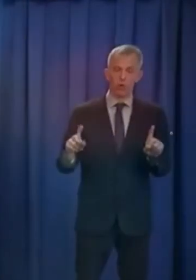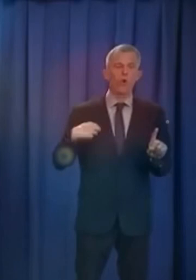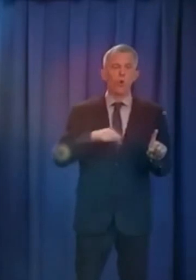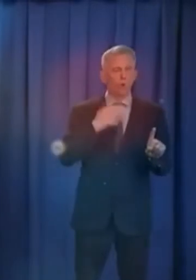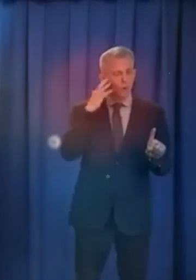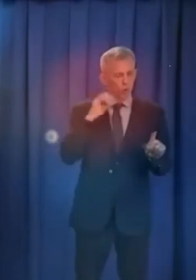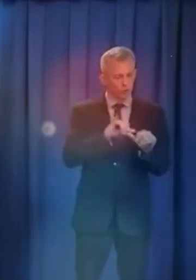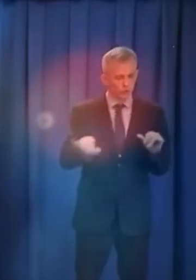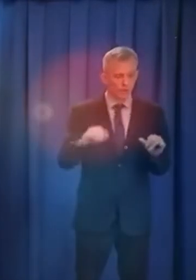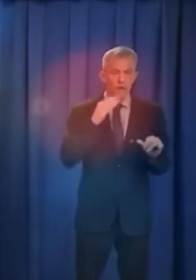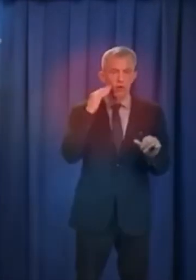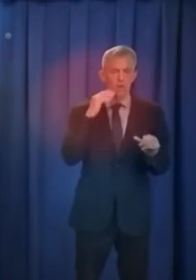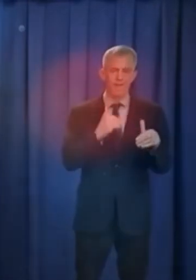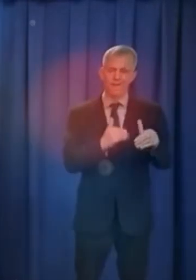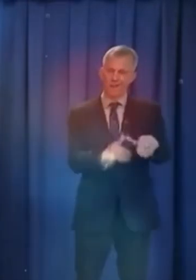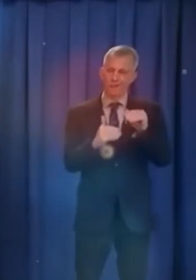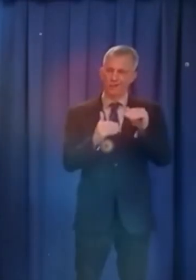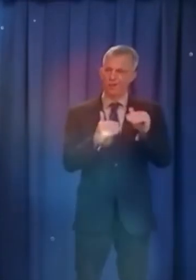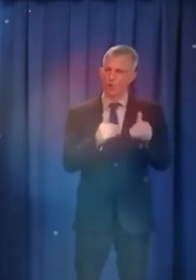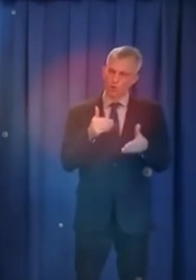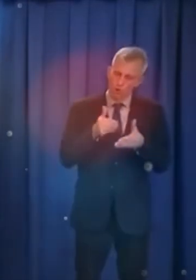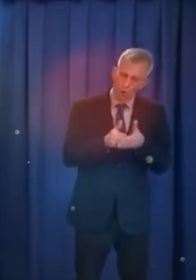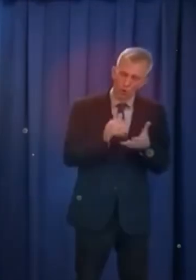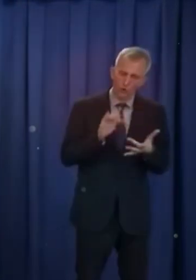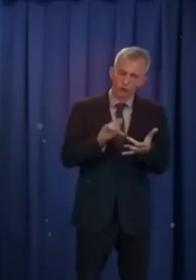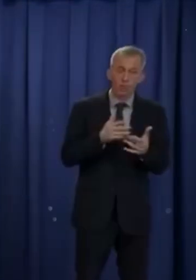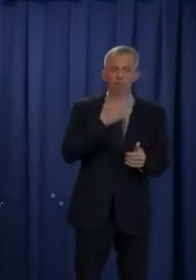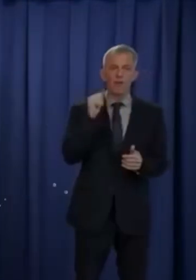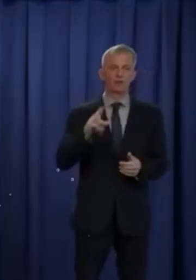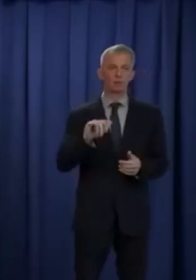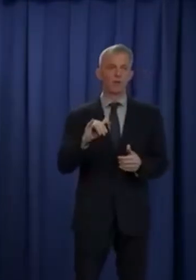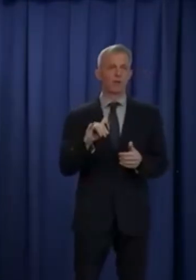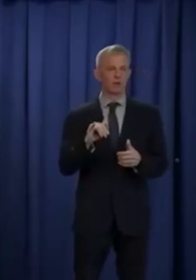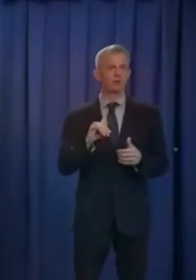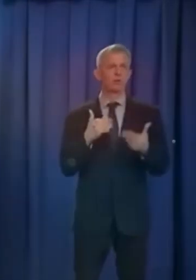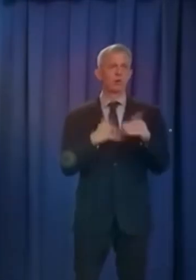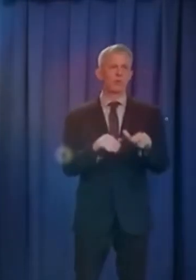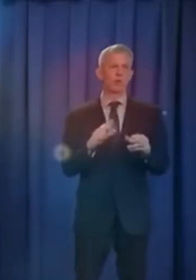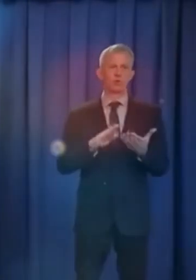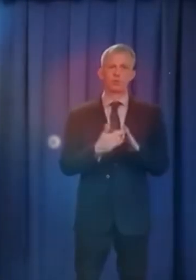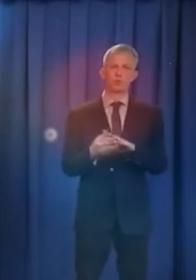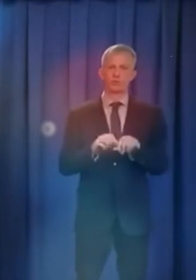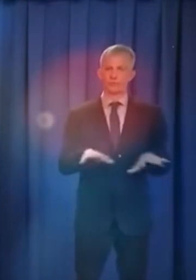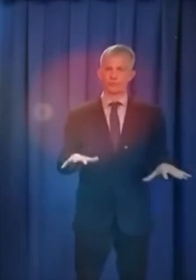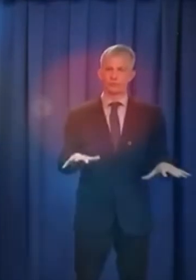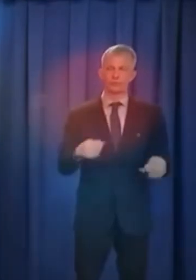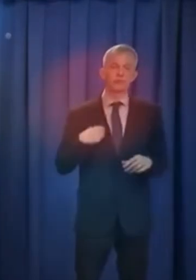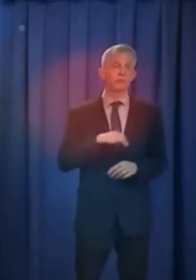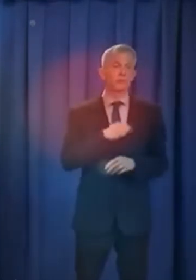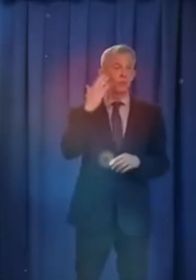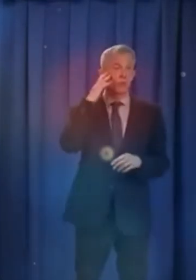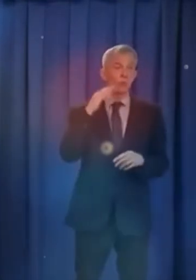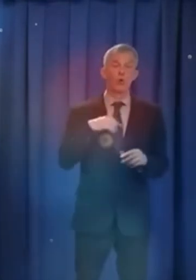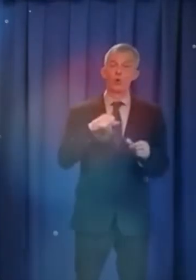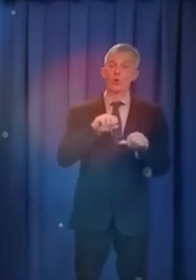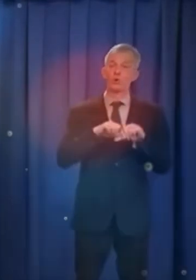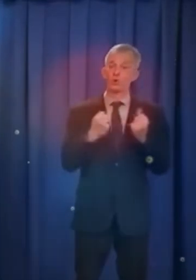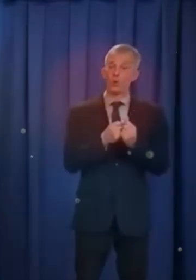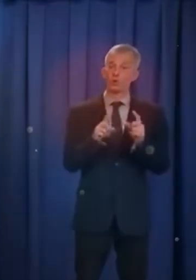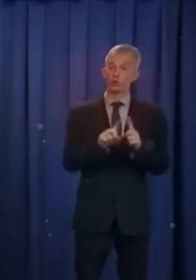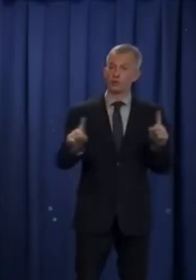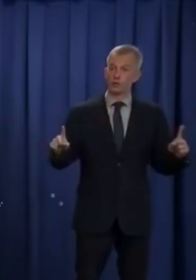꼭 필요한 것들을 사러 마켓을 보러 가는 것, 그리고 아파서 병원에 가서 의사를